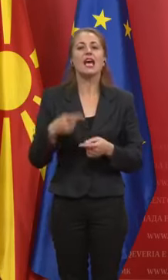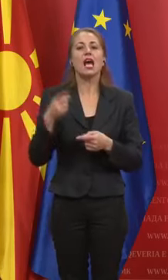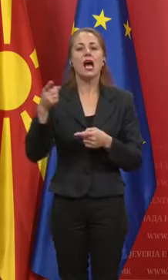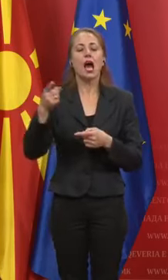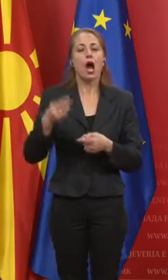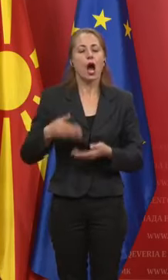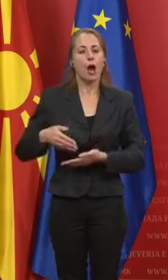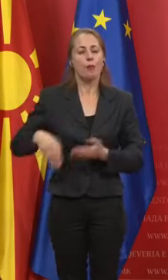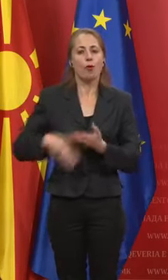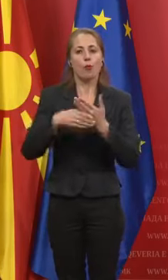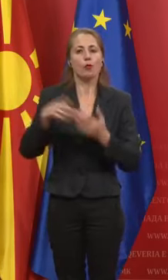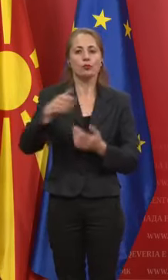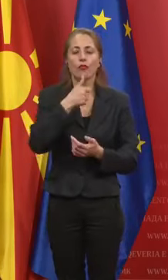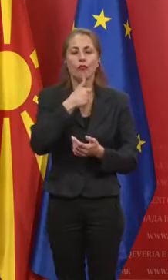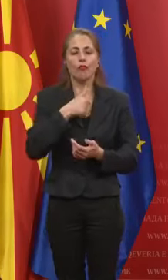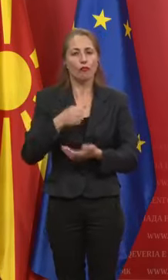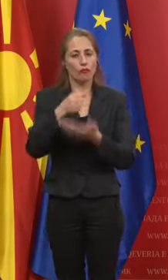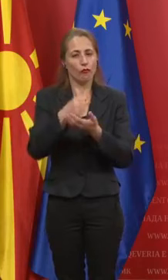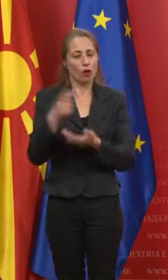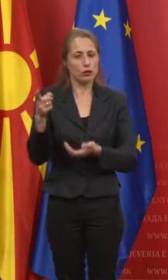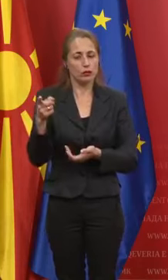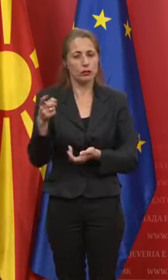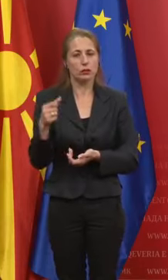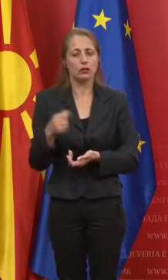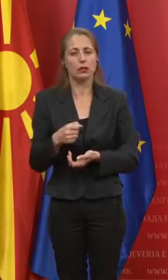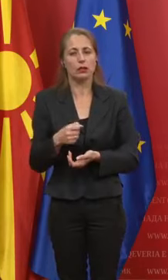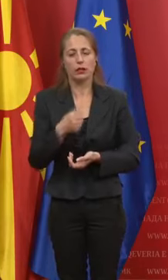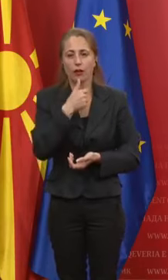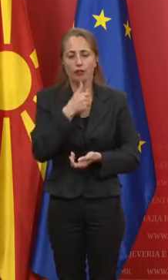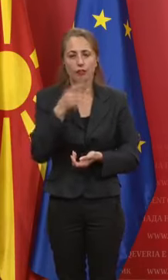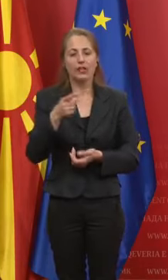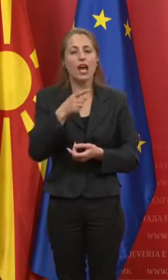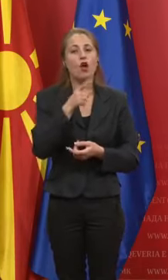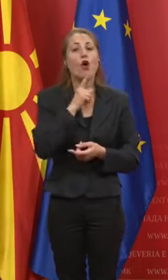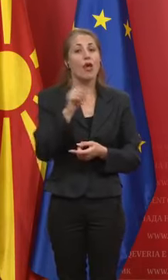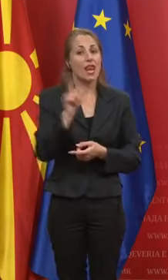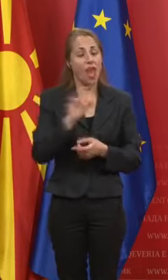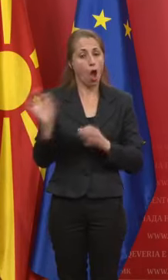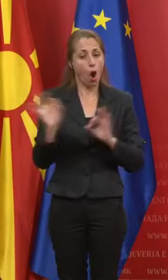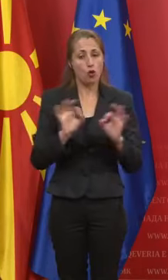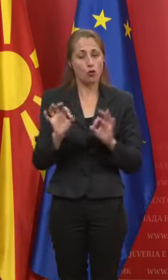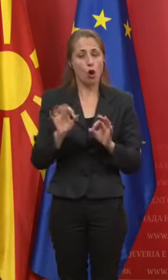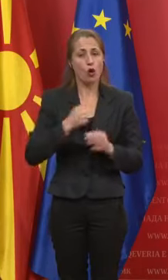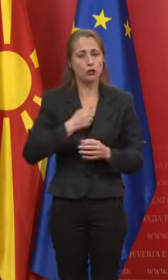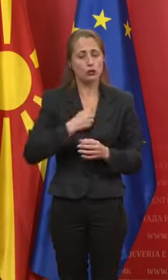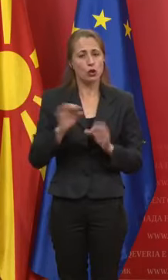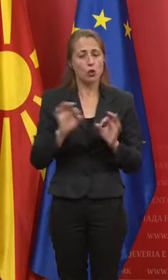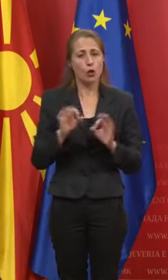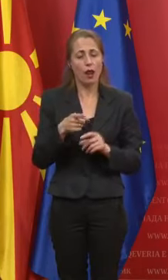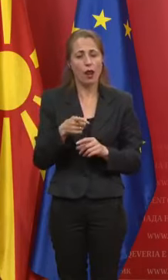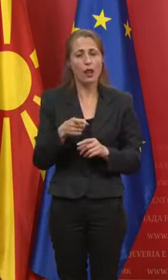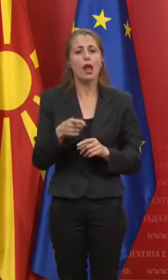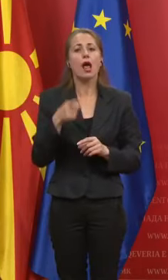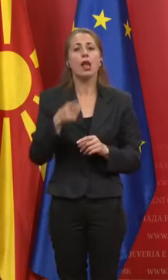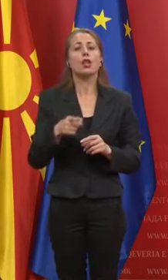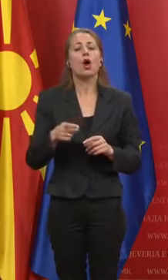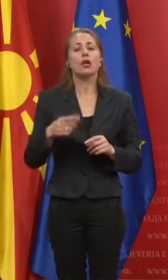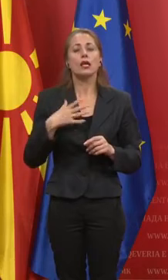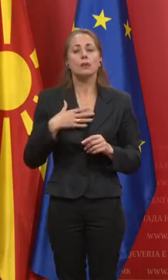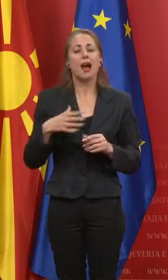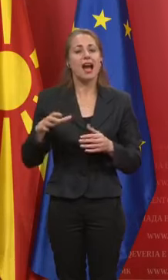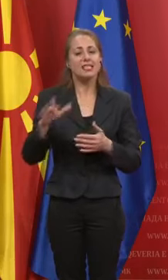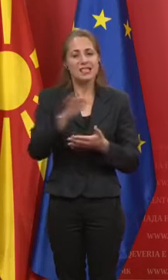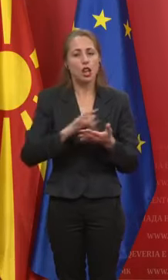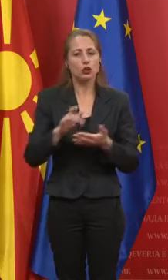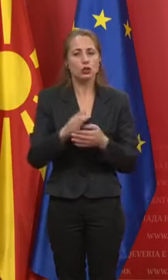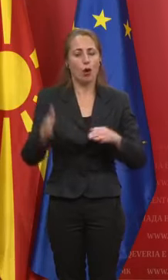здравствено осигурување. Значи, неосигурените лица имаат овој целосно покриено лекување од